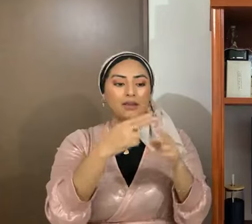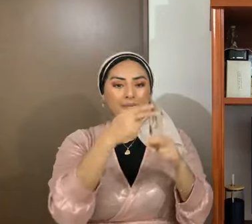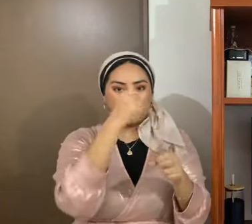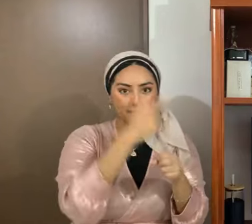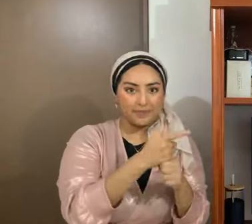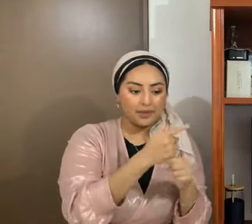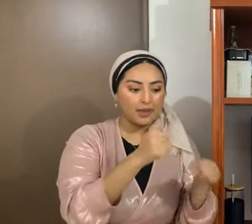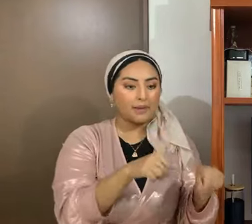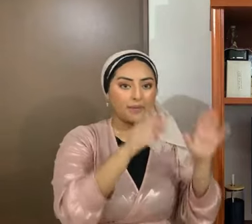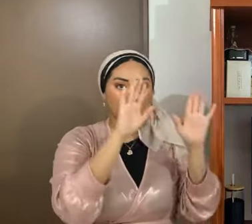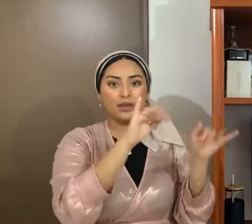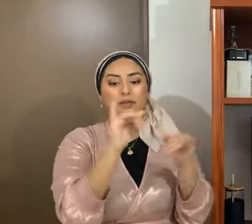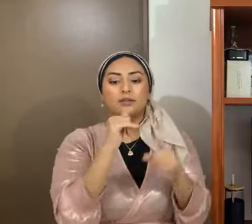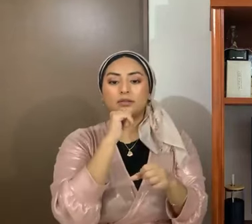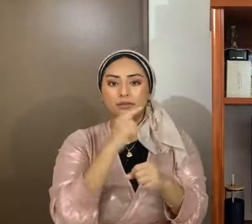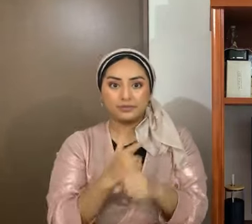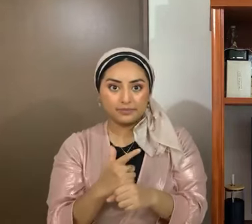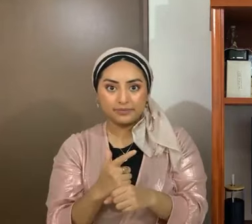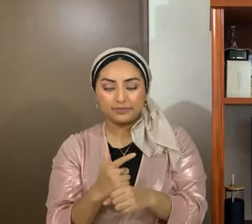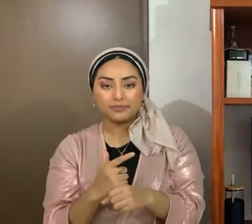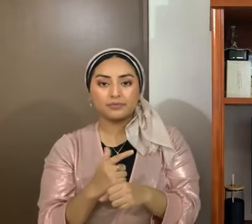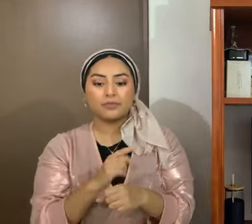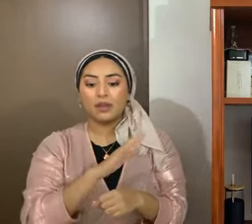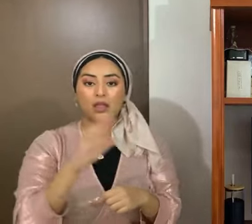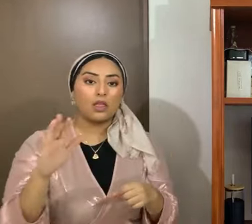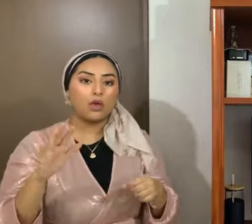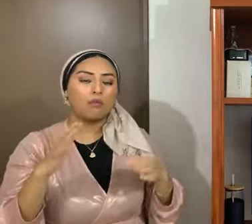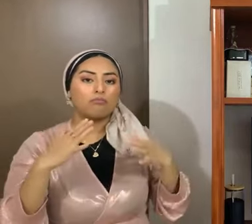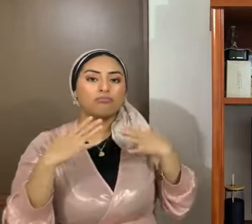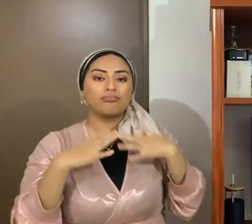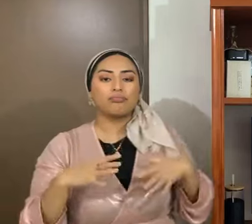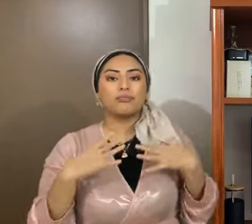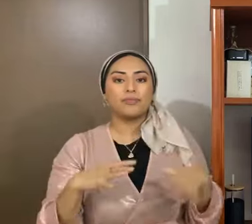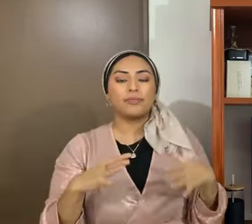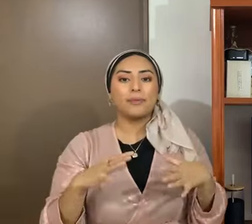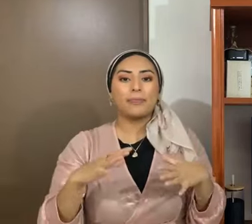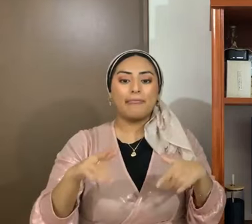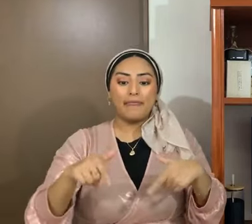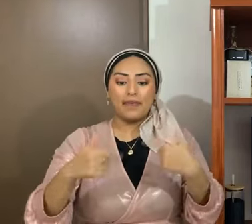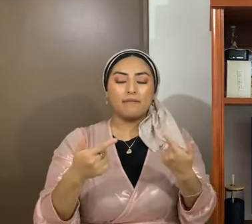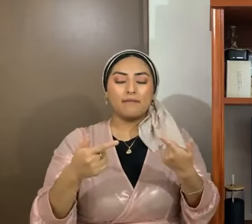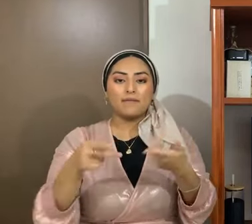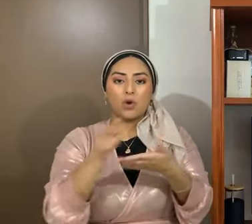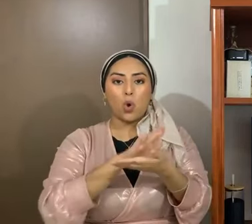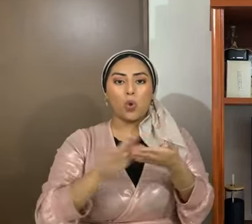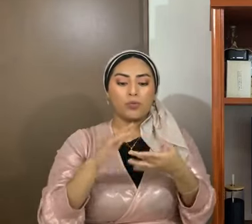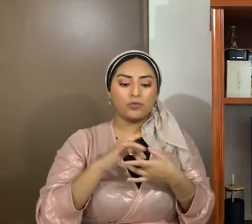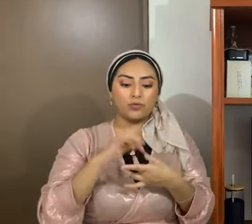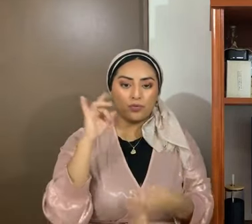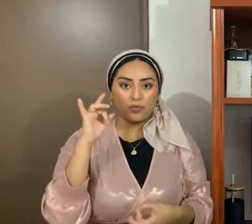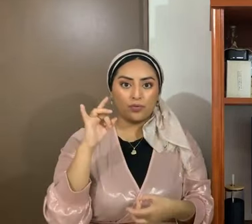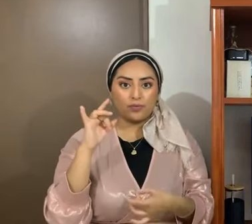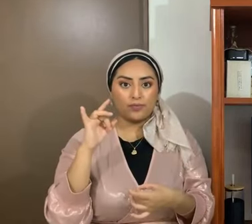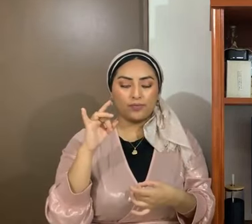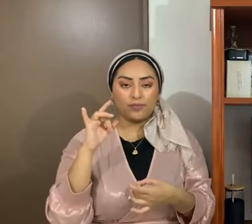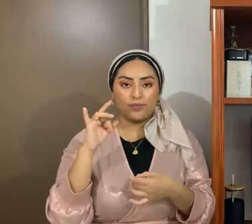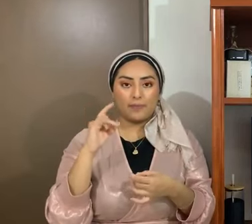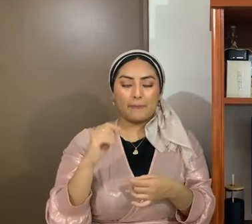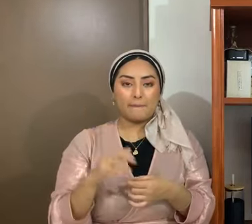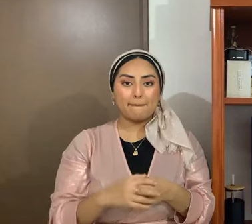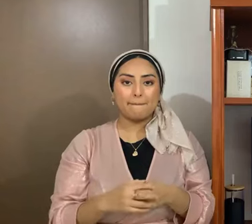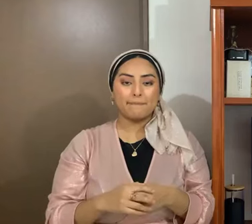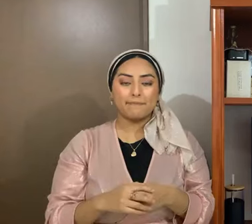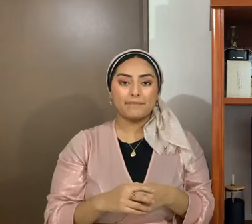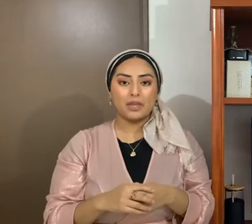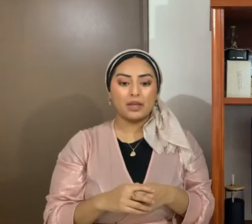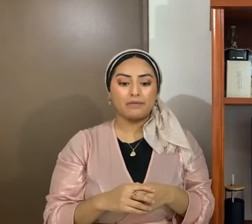¿sí? En el caso de las mujercitas, vuelvo a decirlo, su vestimenta es la santidad, la vestimenta del alma, ¿sí?